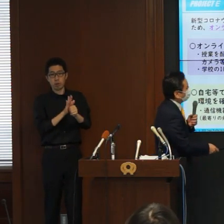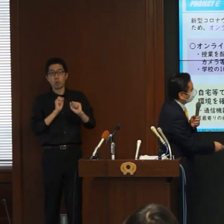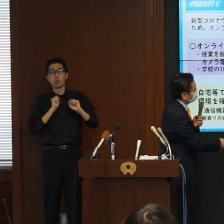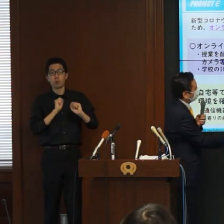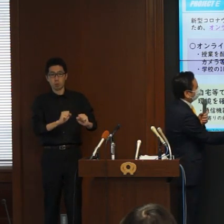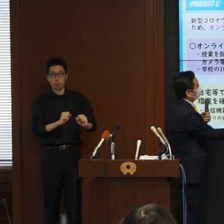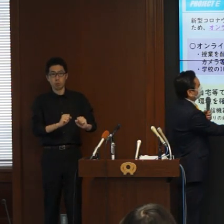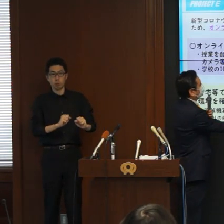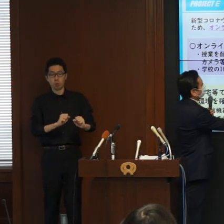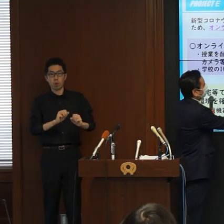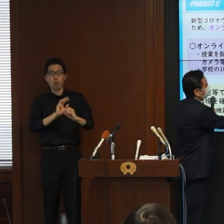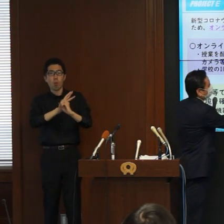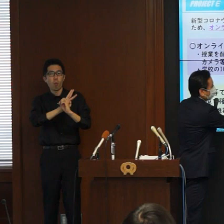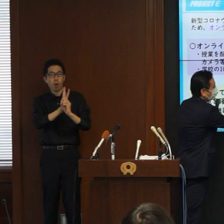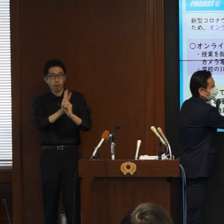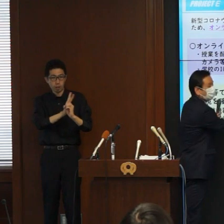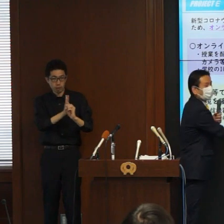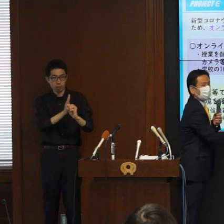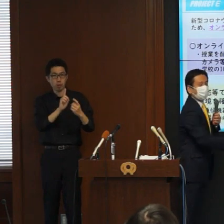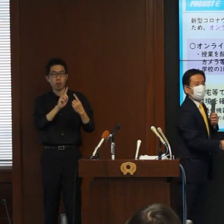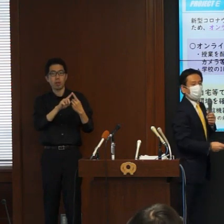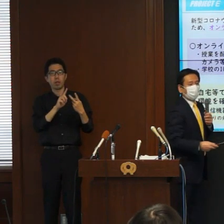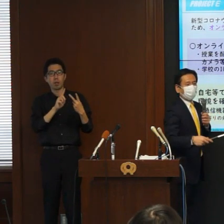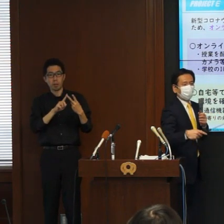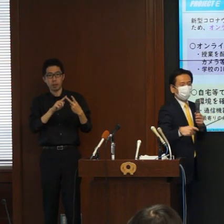この USB ですね、